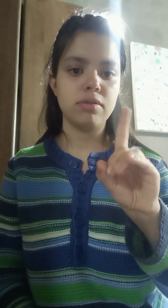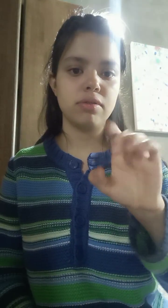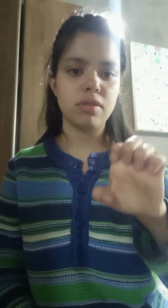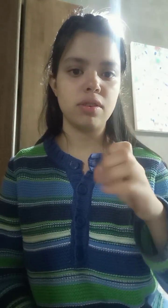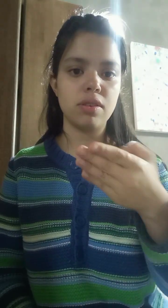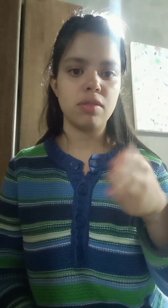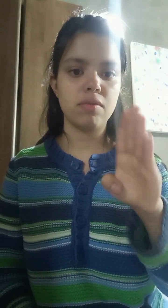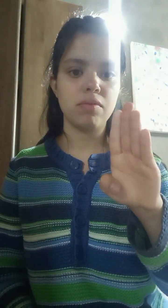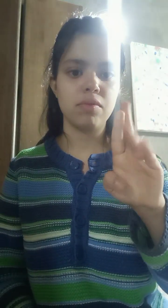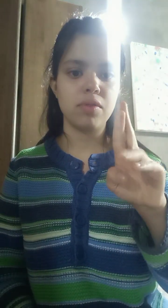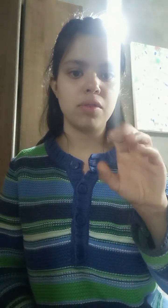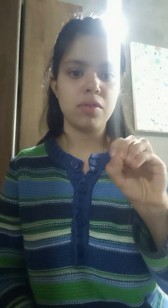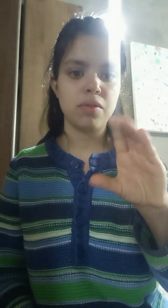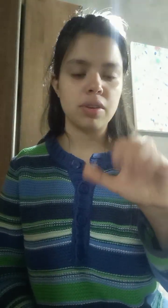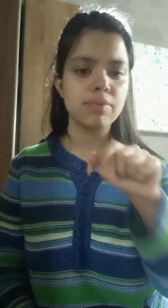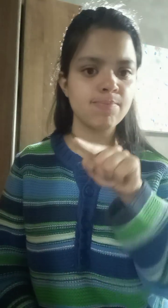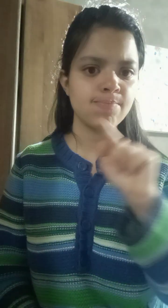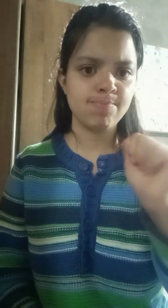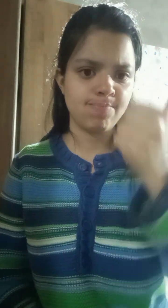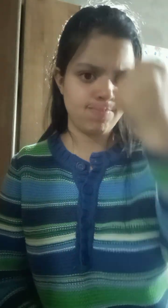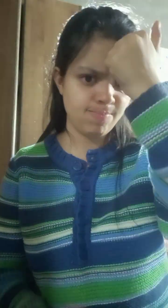casi todos los estudios evaluados.